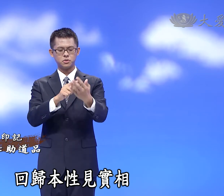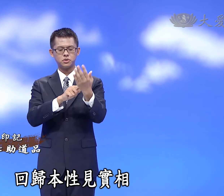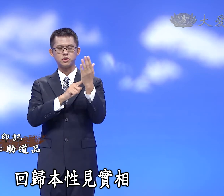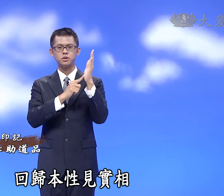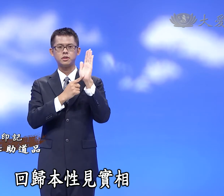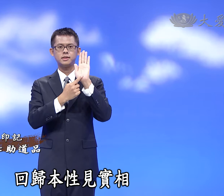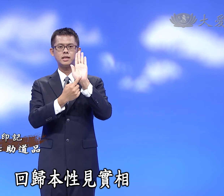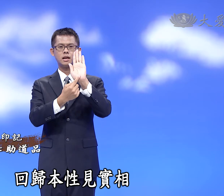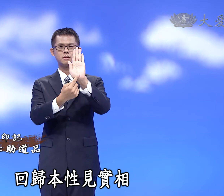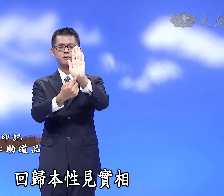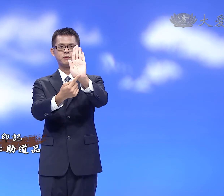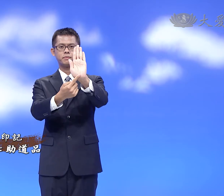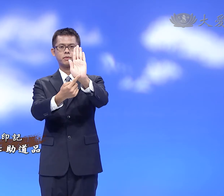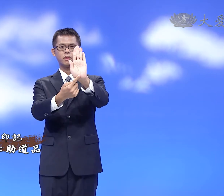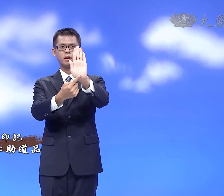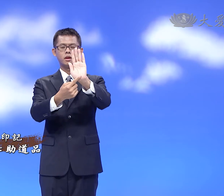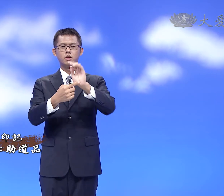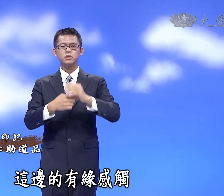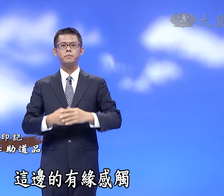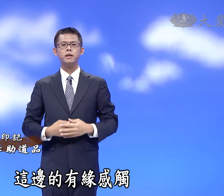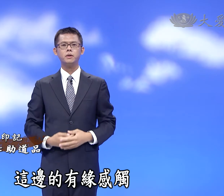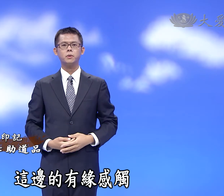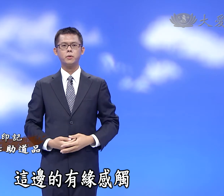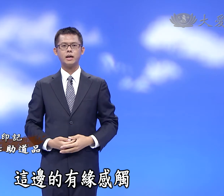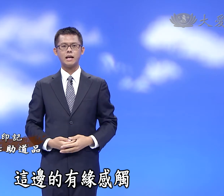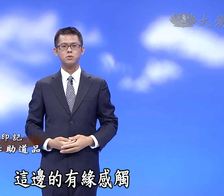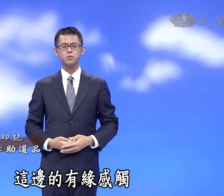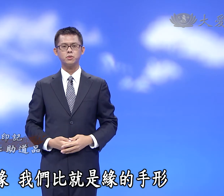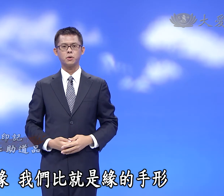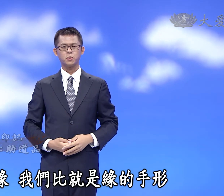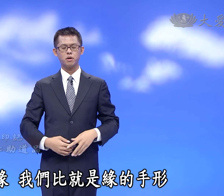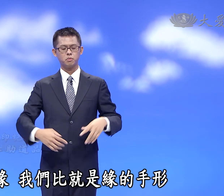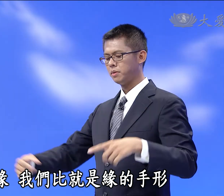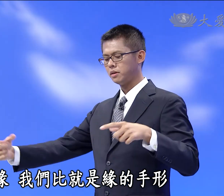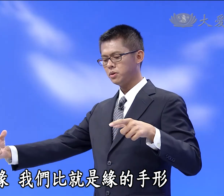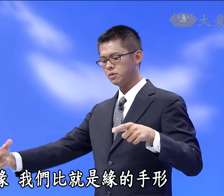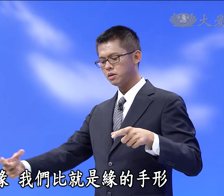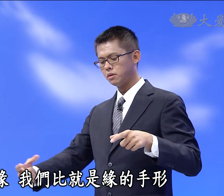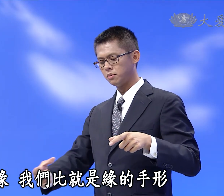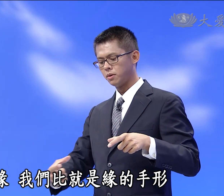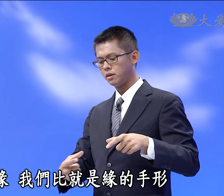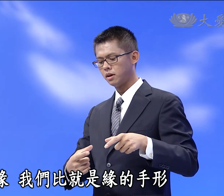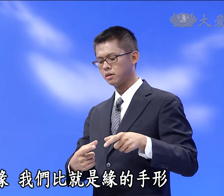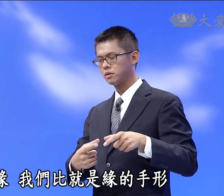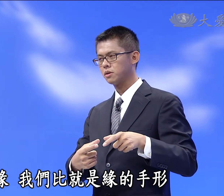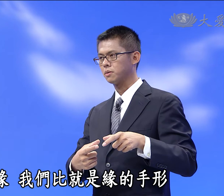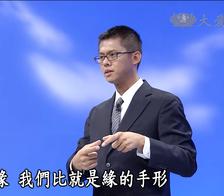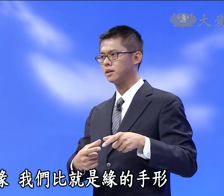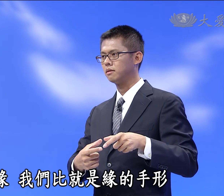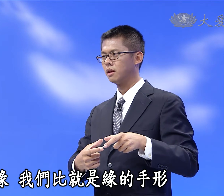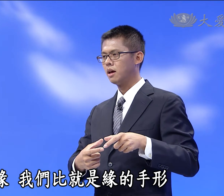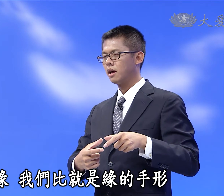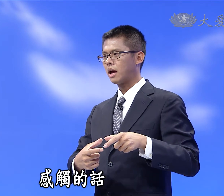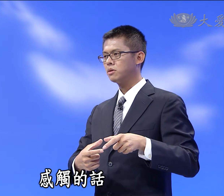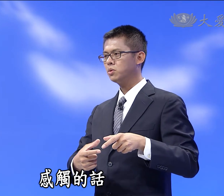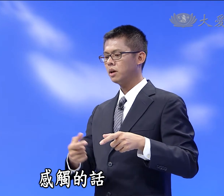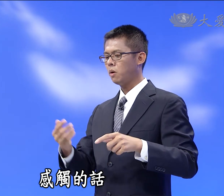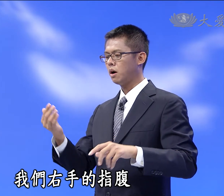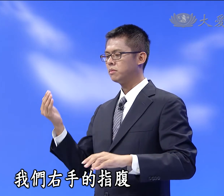实相。这边的有缘感触，有缘我们比就是缘的手型。感触的话，我们右